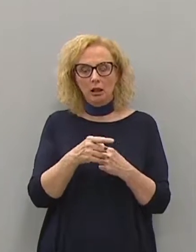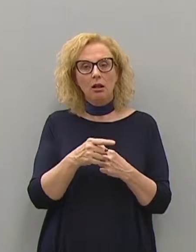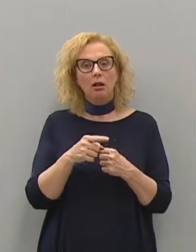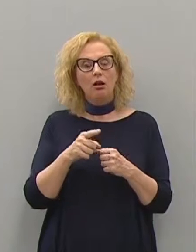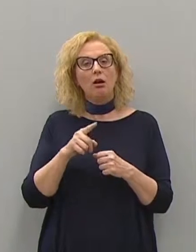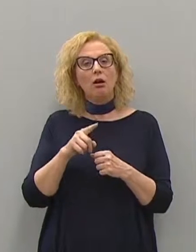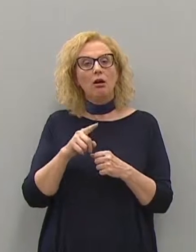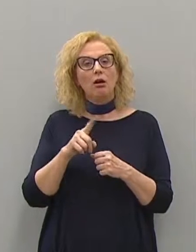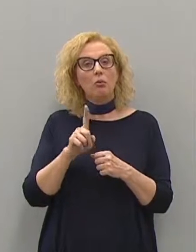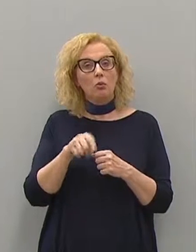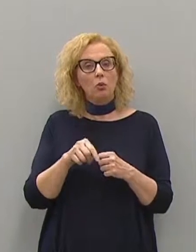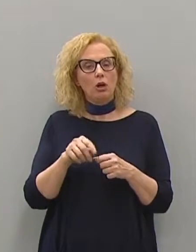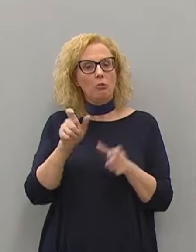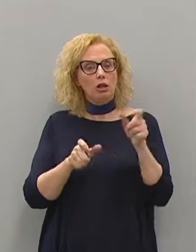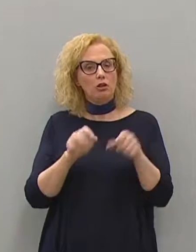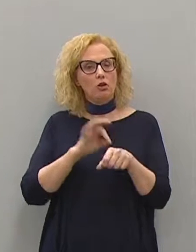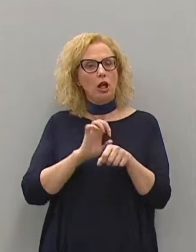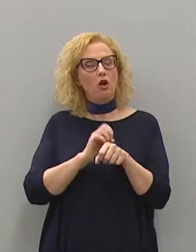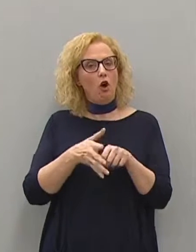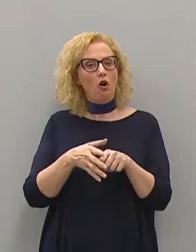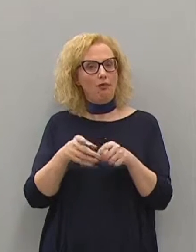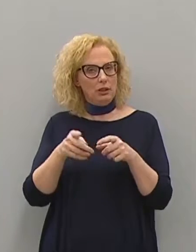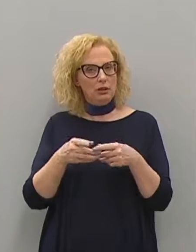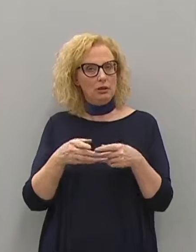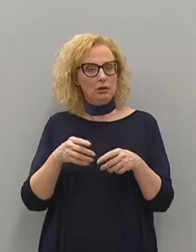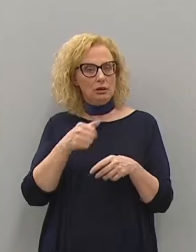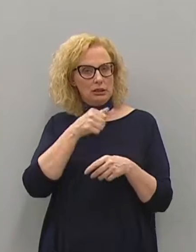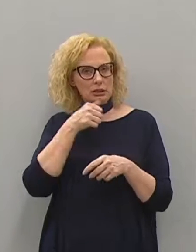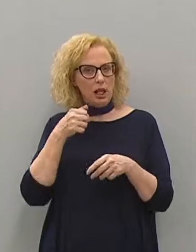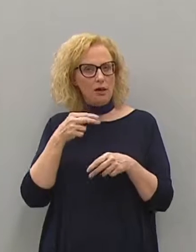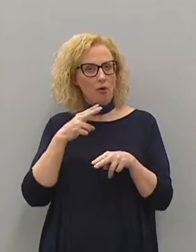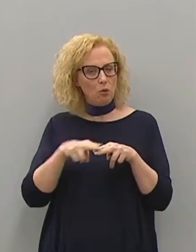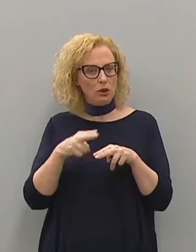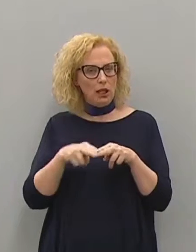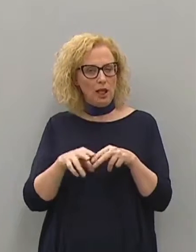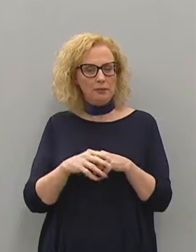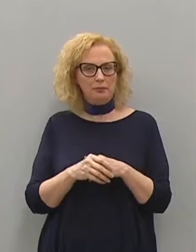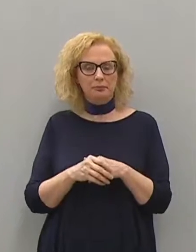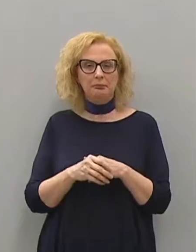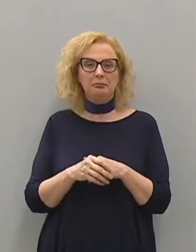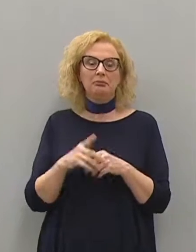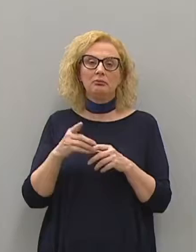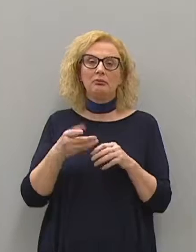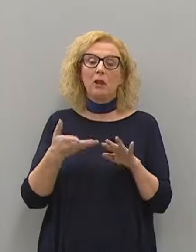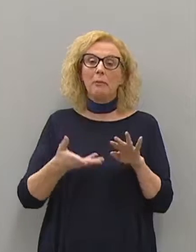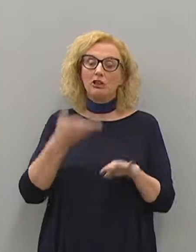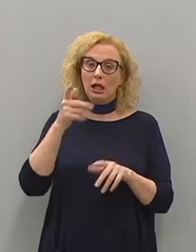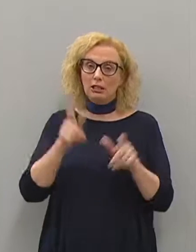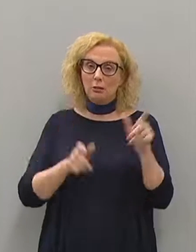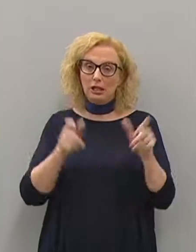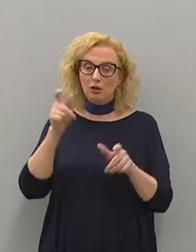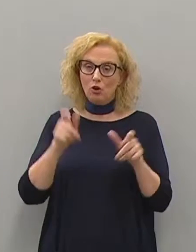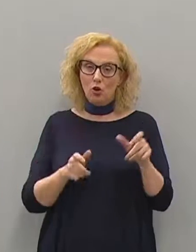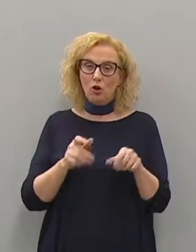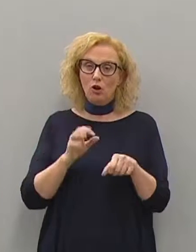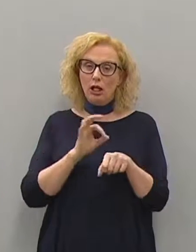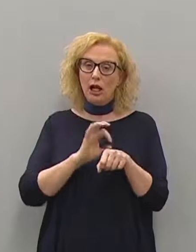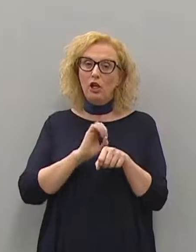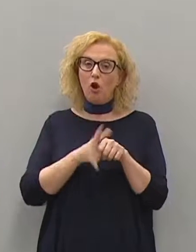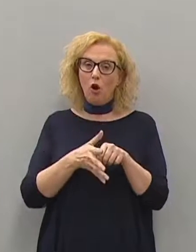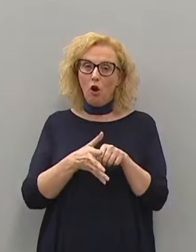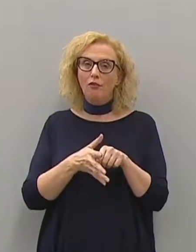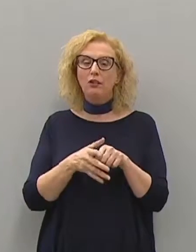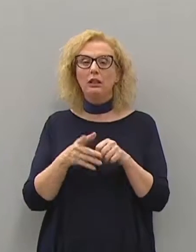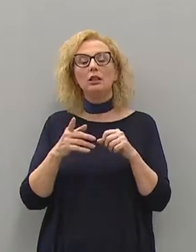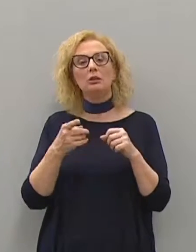dei malati cobit quindi sappiamo che la grande maggioranza delle persone che sono a